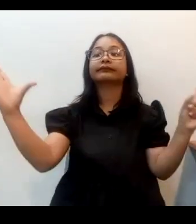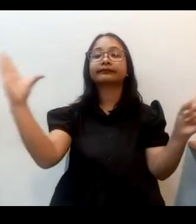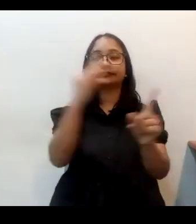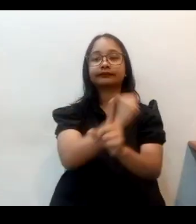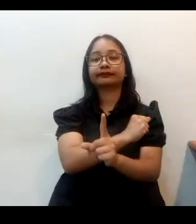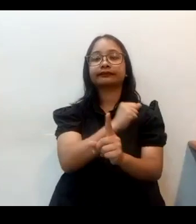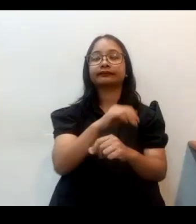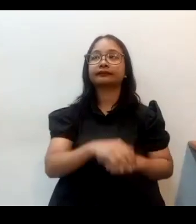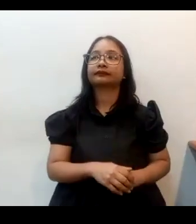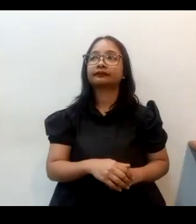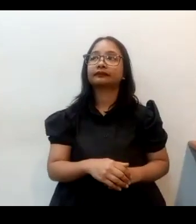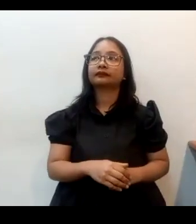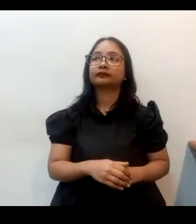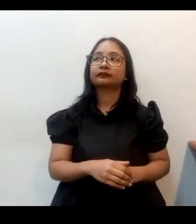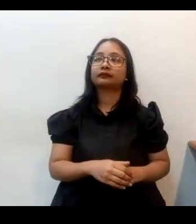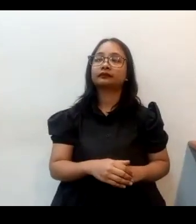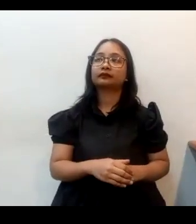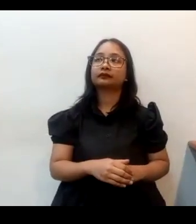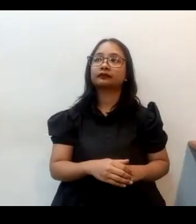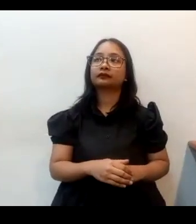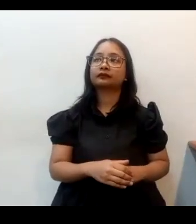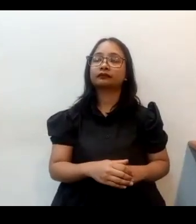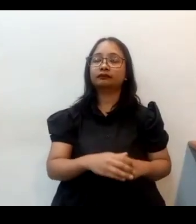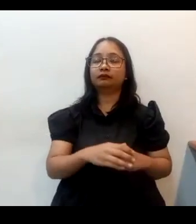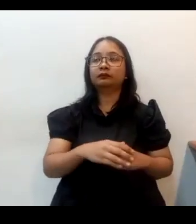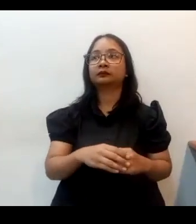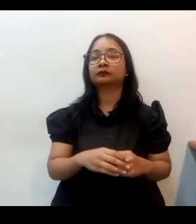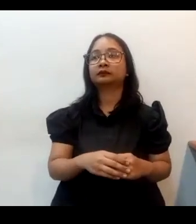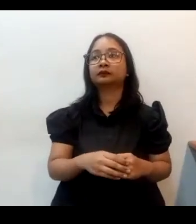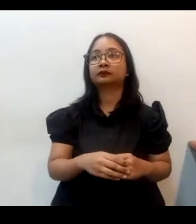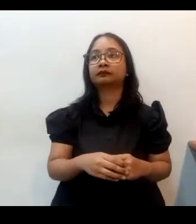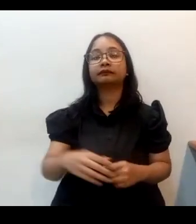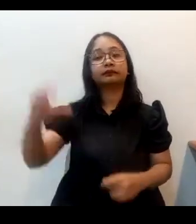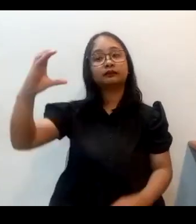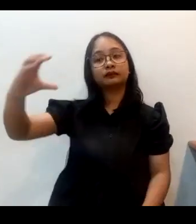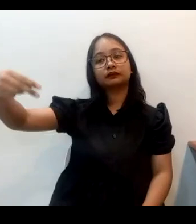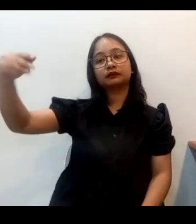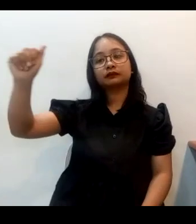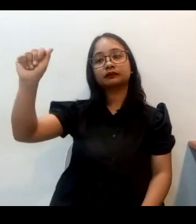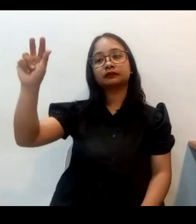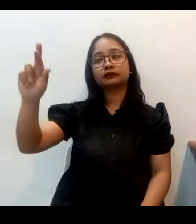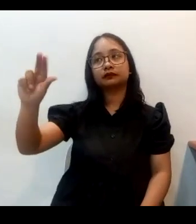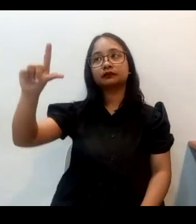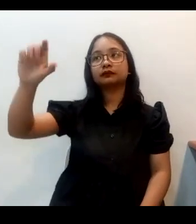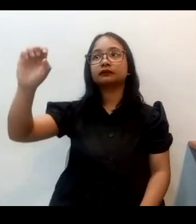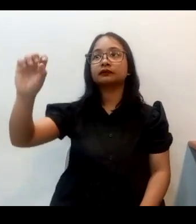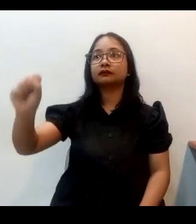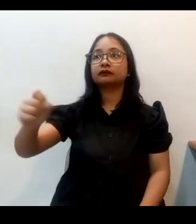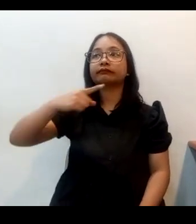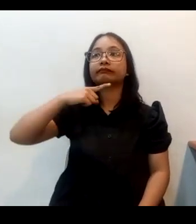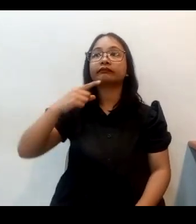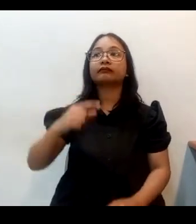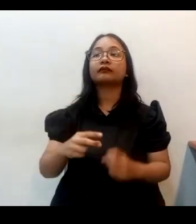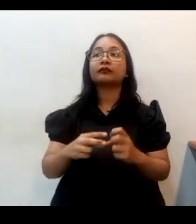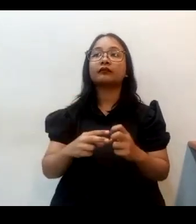his life, he always tried to live according to the Bible. Then he really experienced